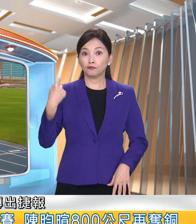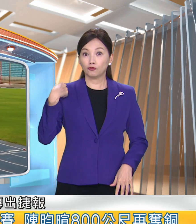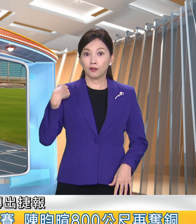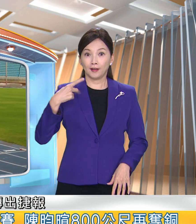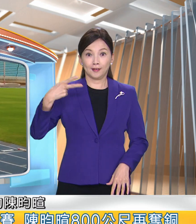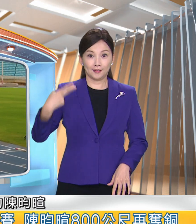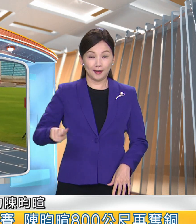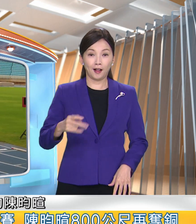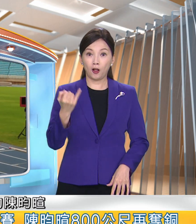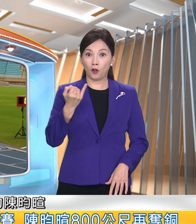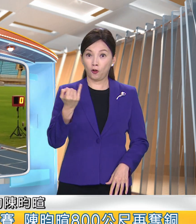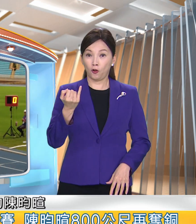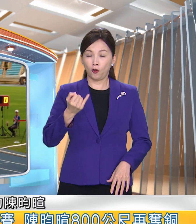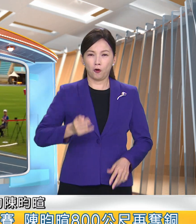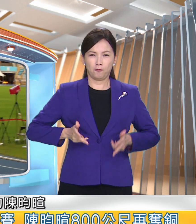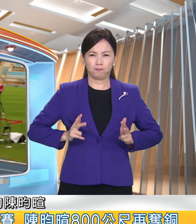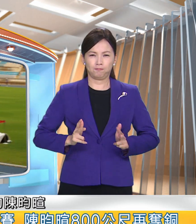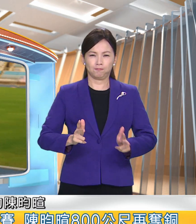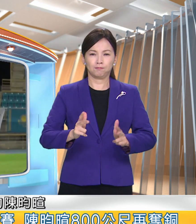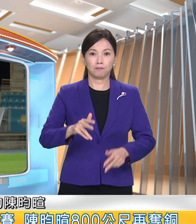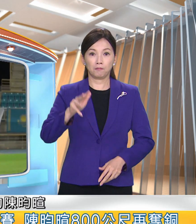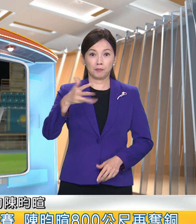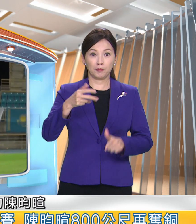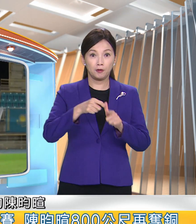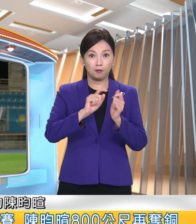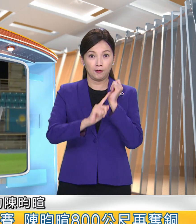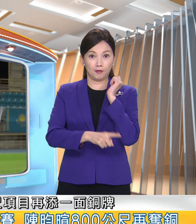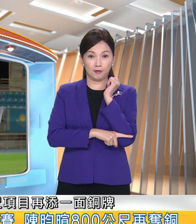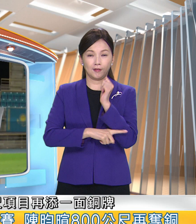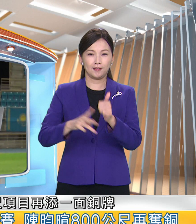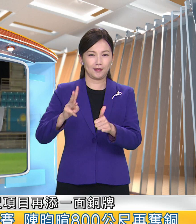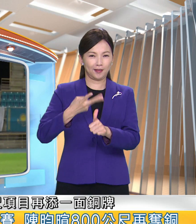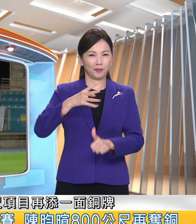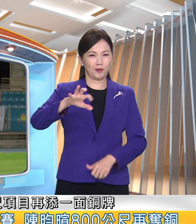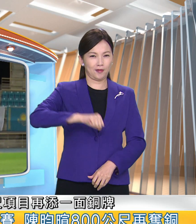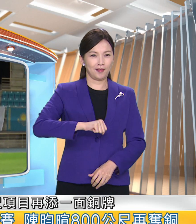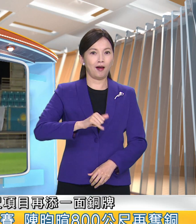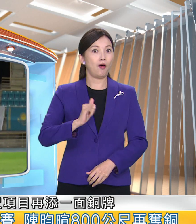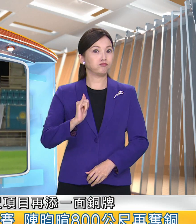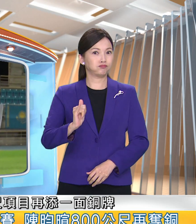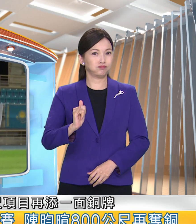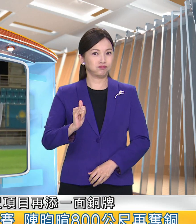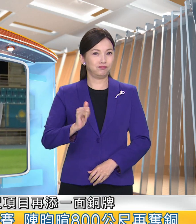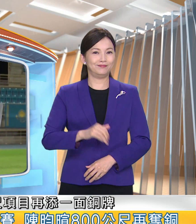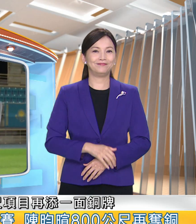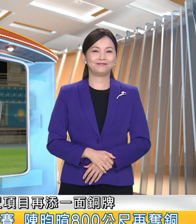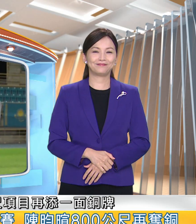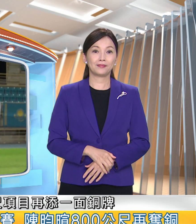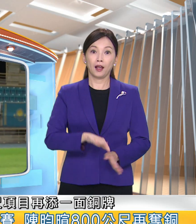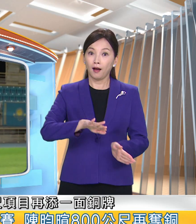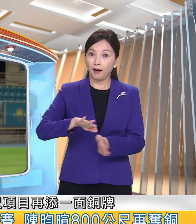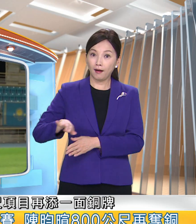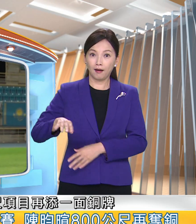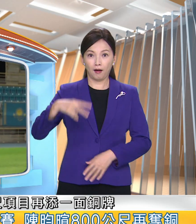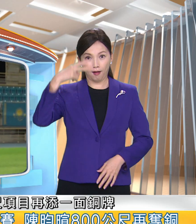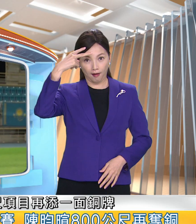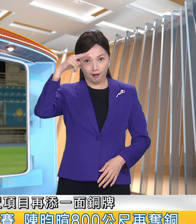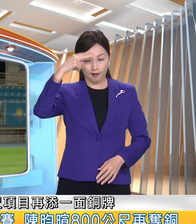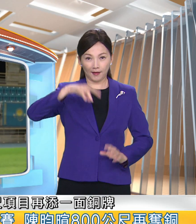前天夺下银牌的陈云萱，在女子800公尺项目再添一面铜牌，而